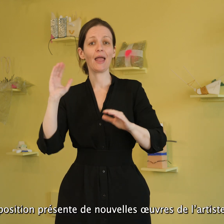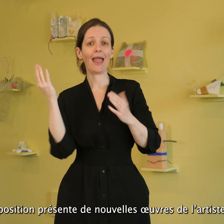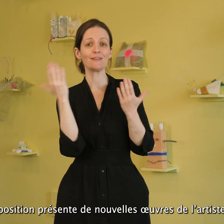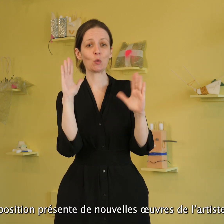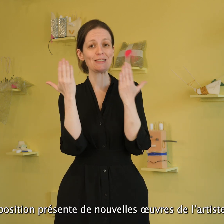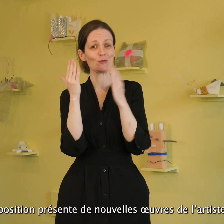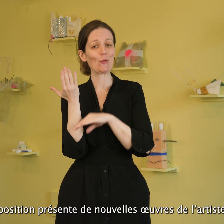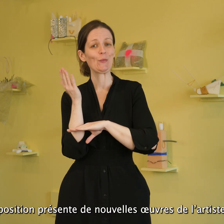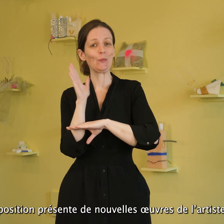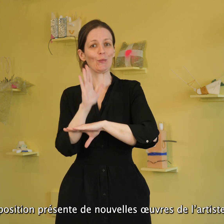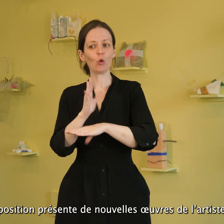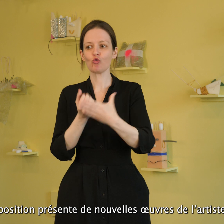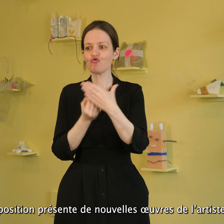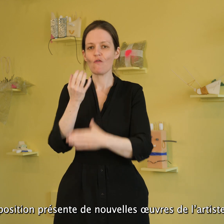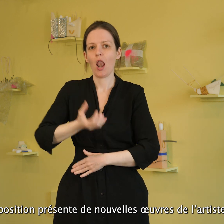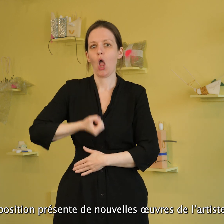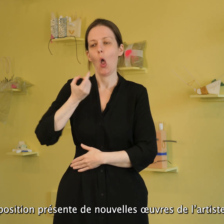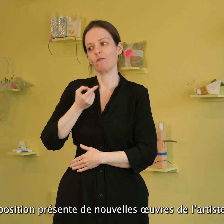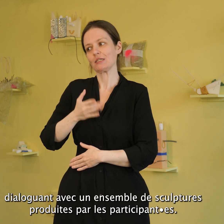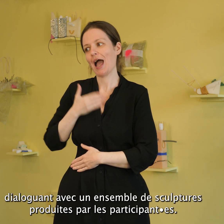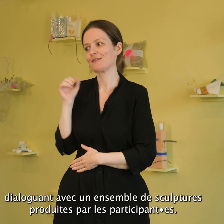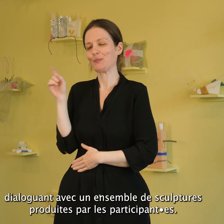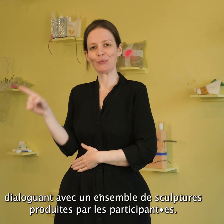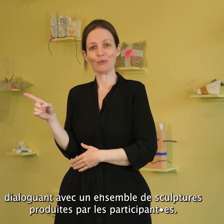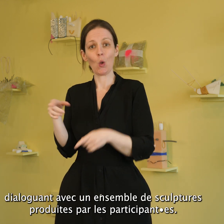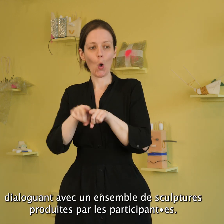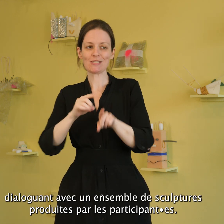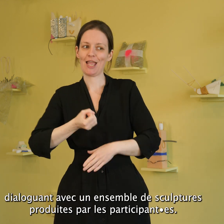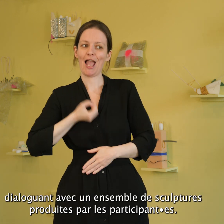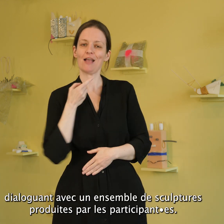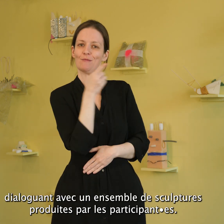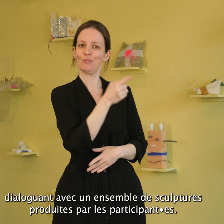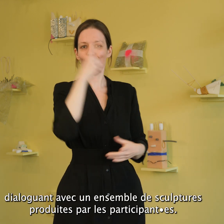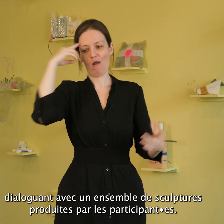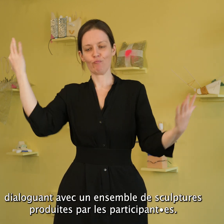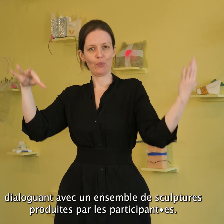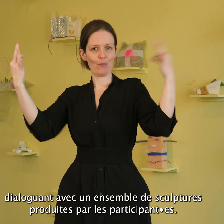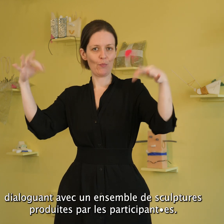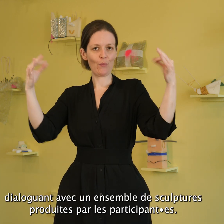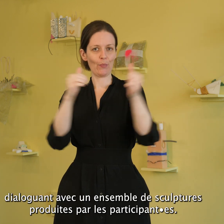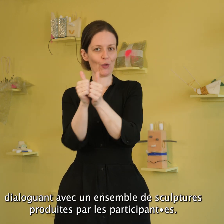l'exposition présente de nouvelles œuvres de l'artiste dialoguant avec un ensemble de sculptures produites par les participants.